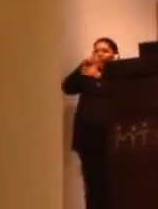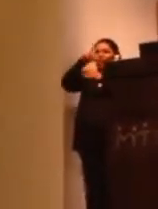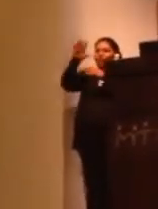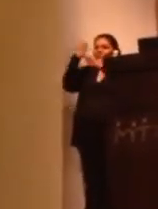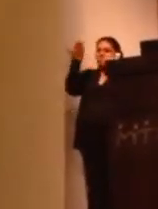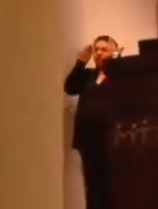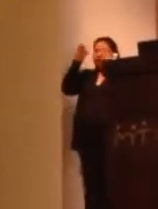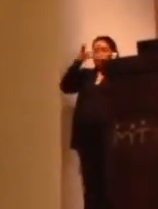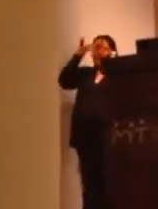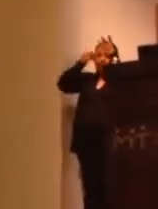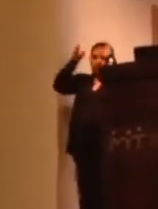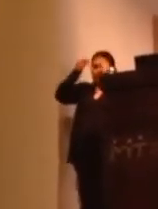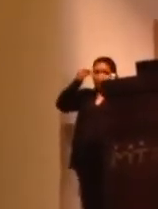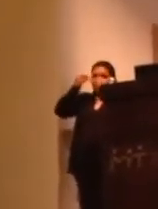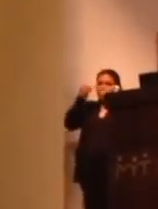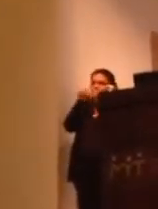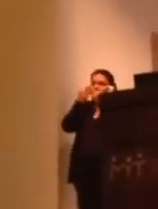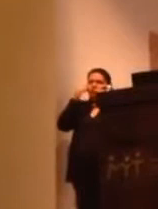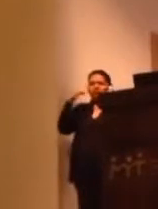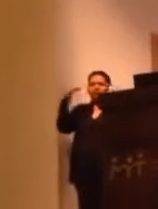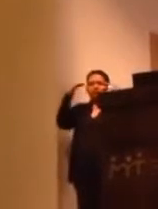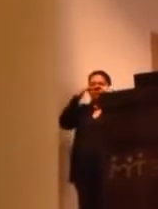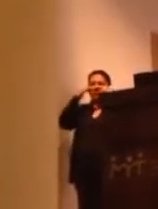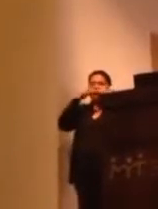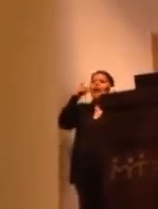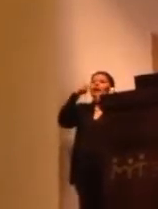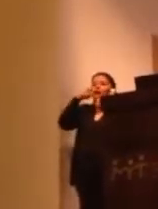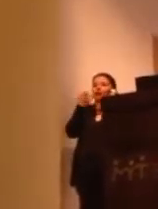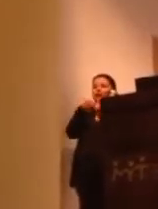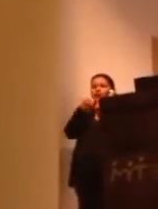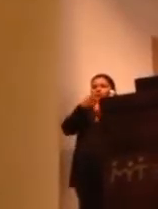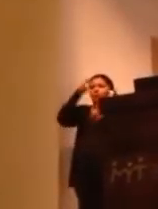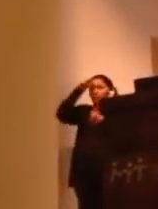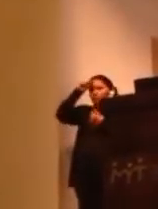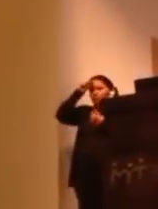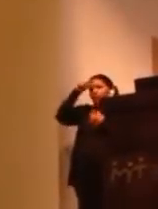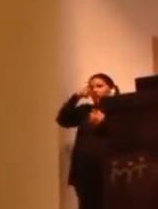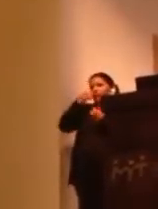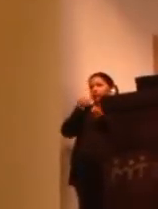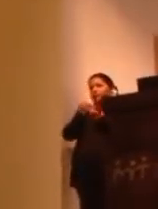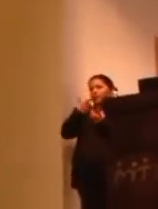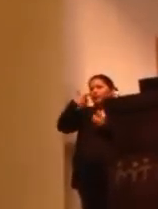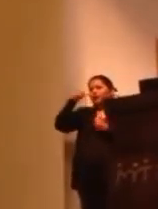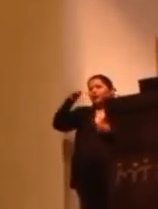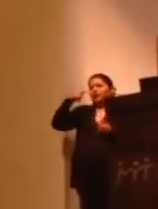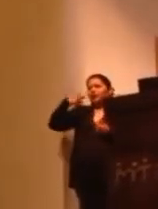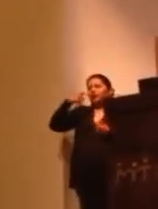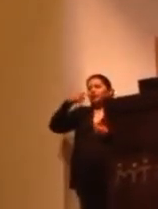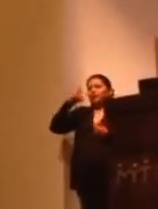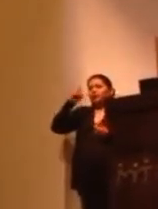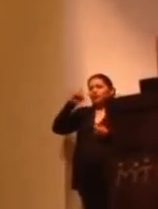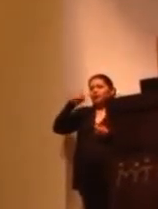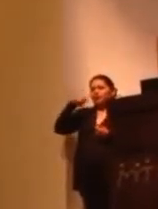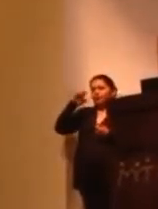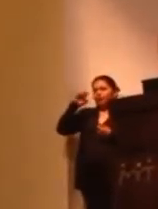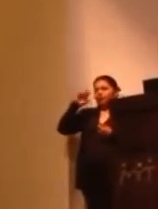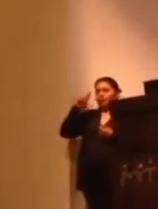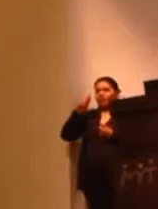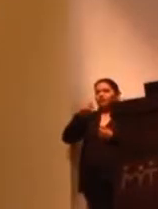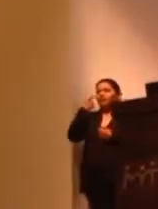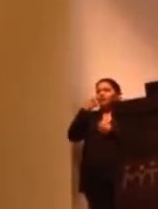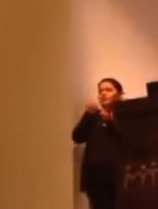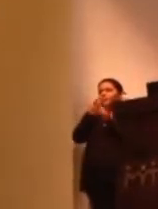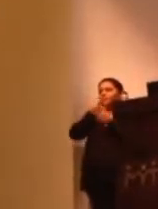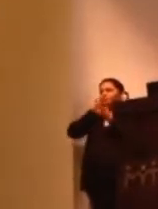entonces ahora, todo el tema de las multiinteligencias de Gardner, pues viene a destruir todo